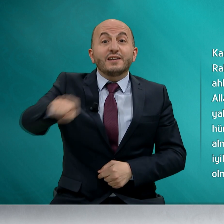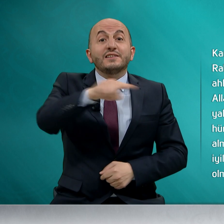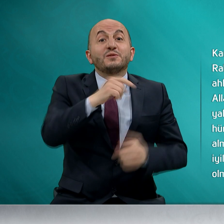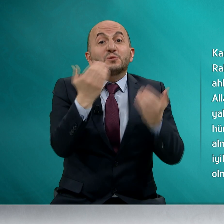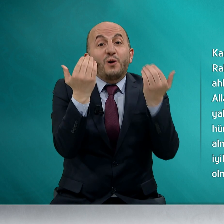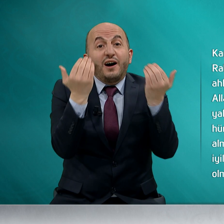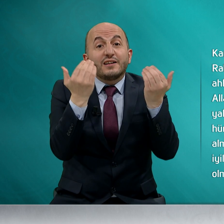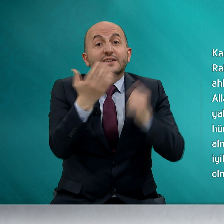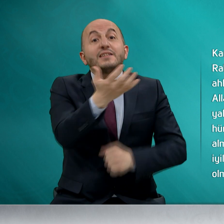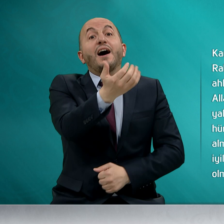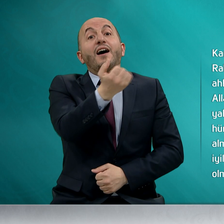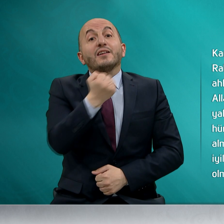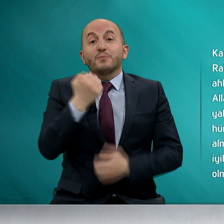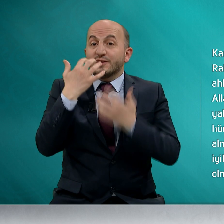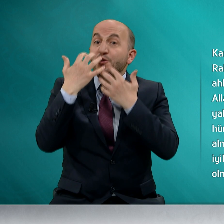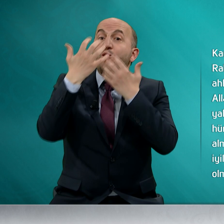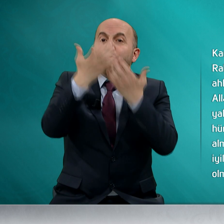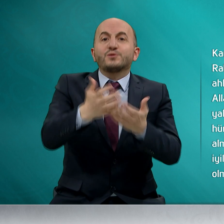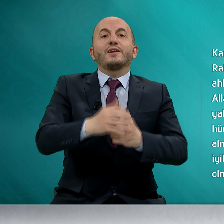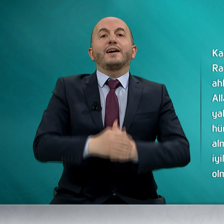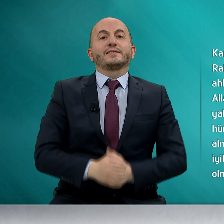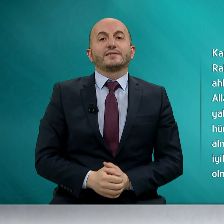onların dualarını almayı öğütler.